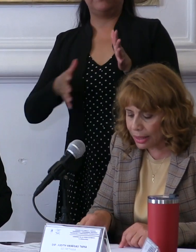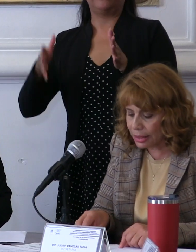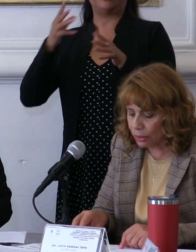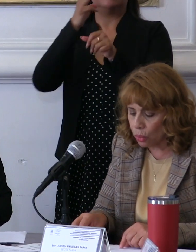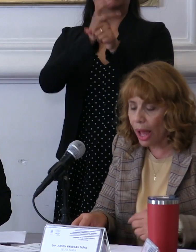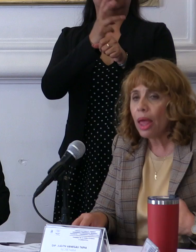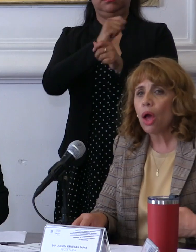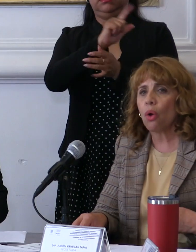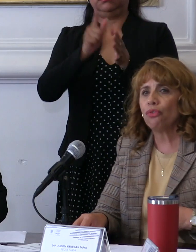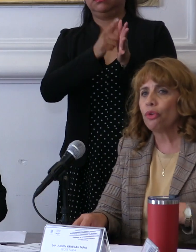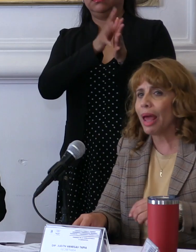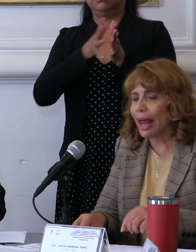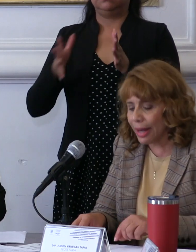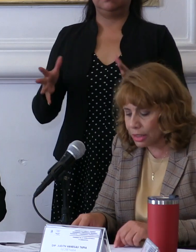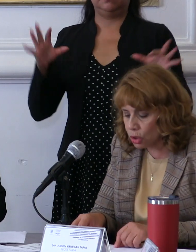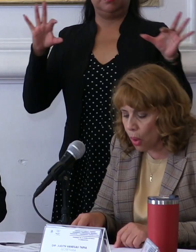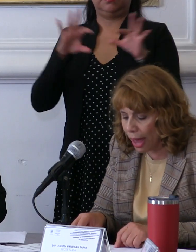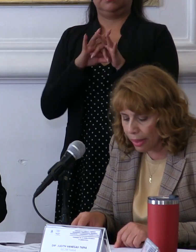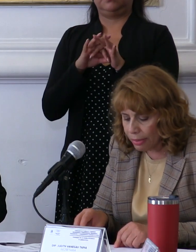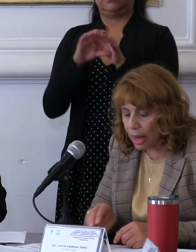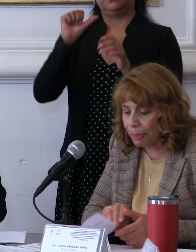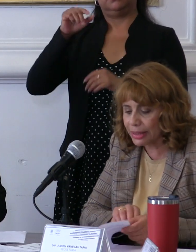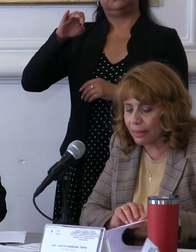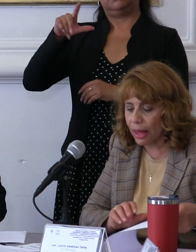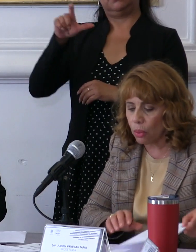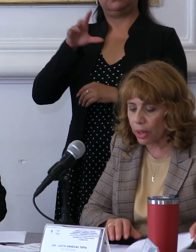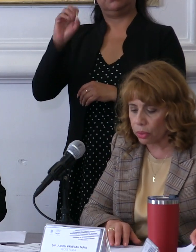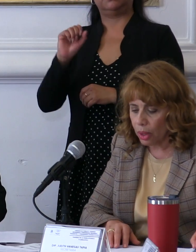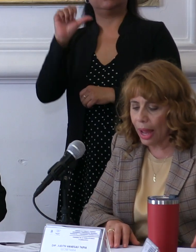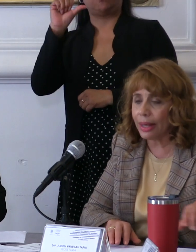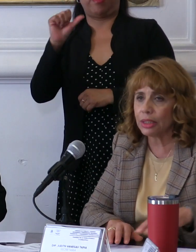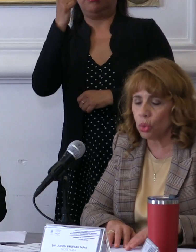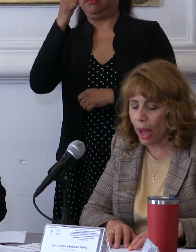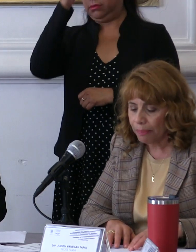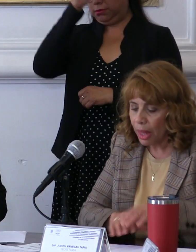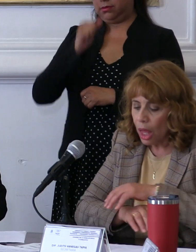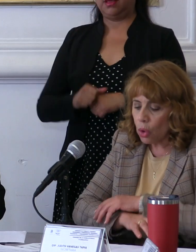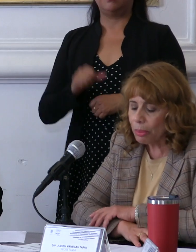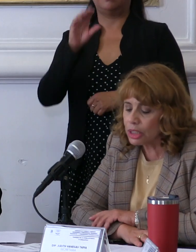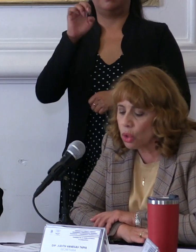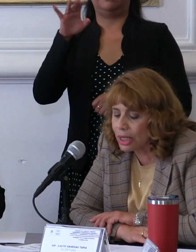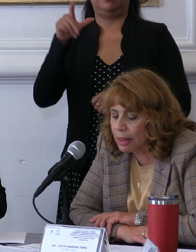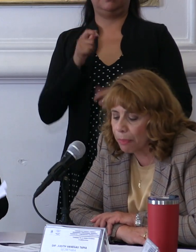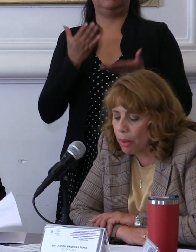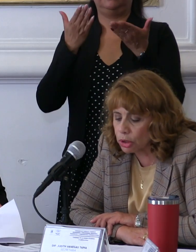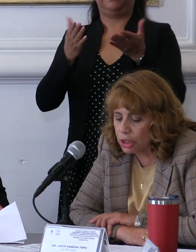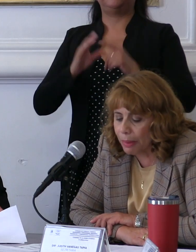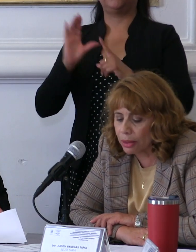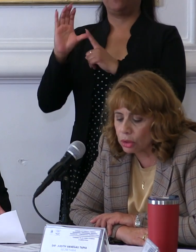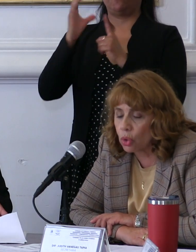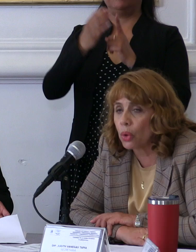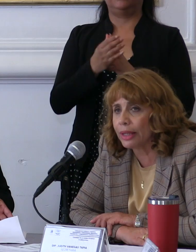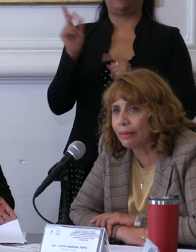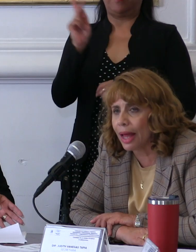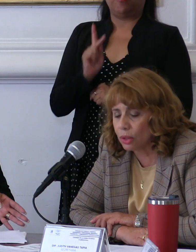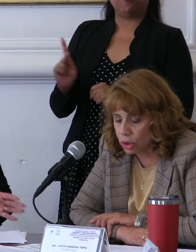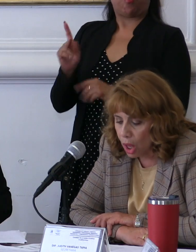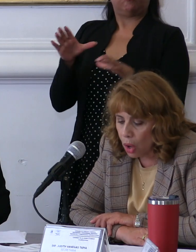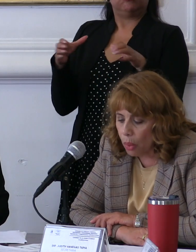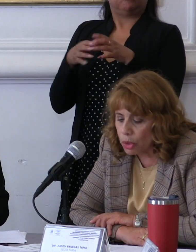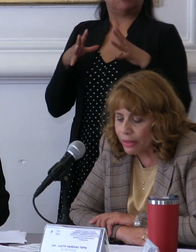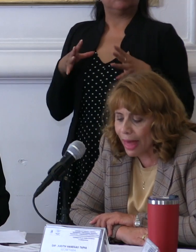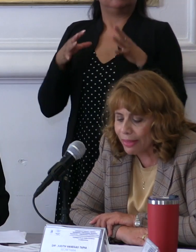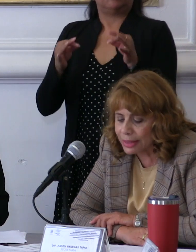tercera legislatura conforme al anexo A del presente acuerdo. Anexo A, comisiones de pueblos y barrios